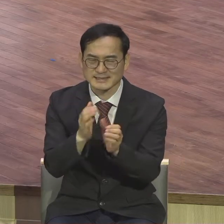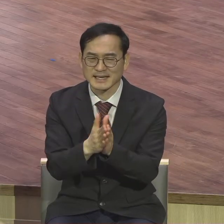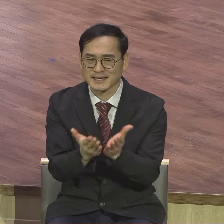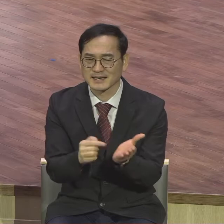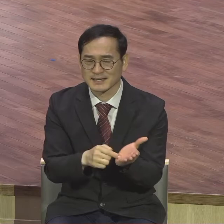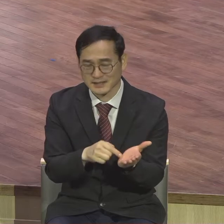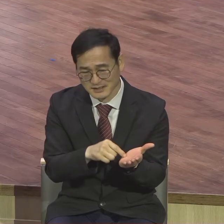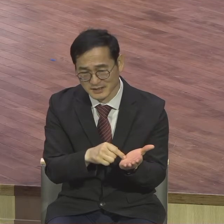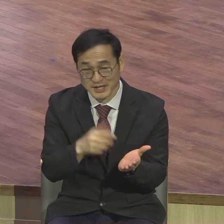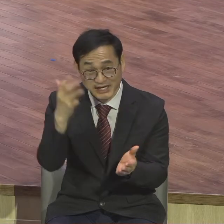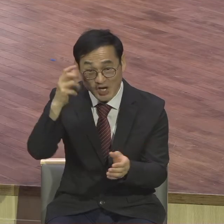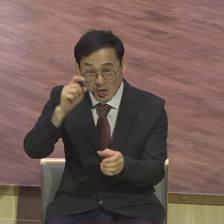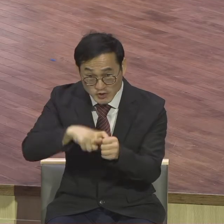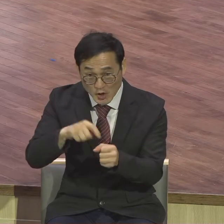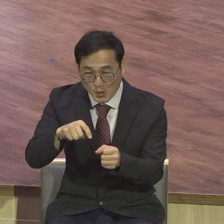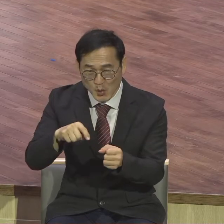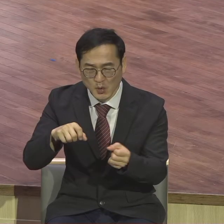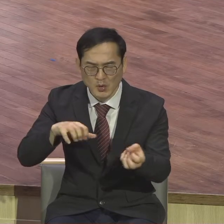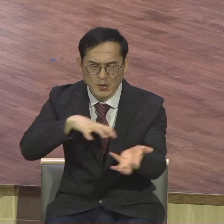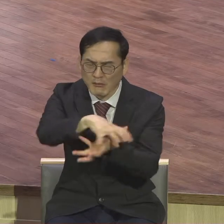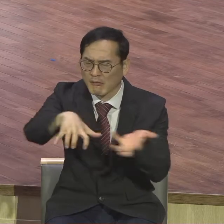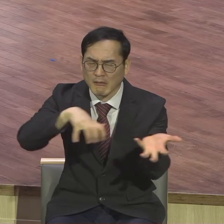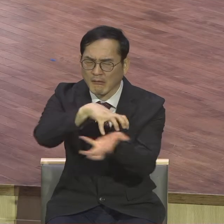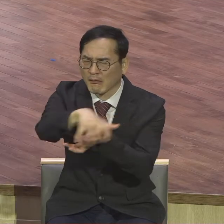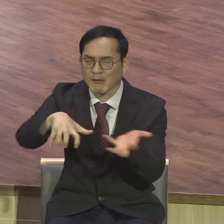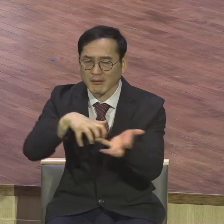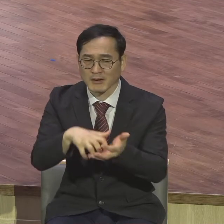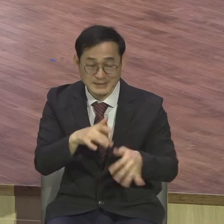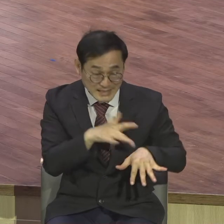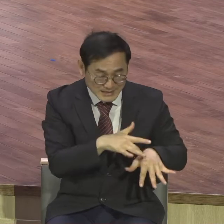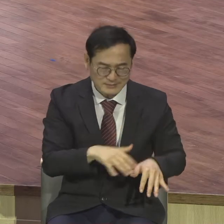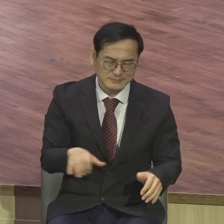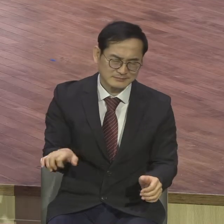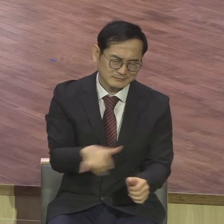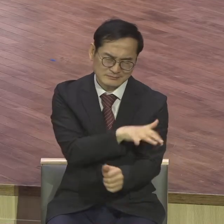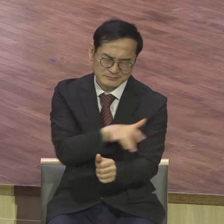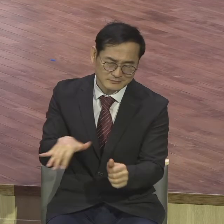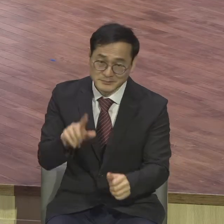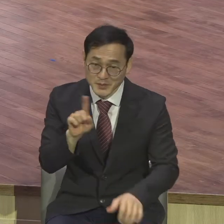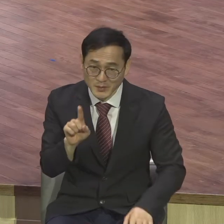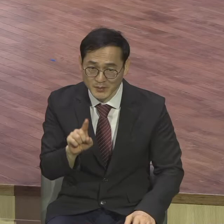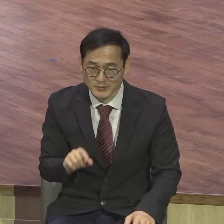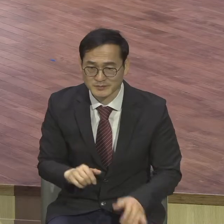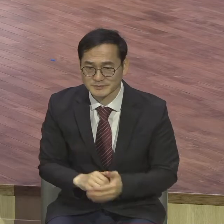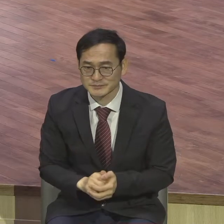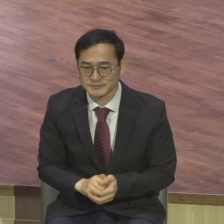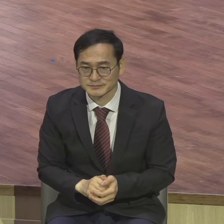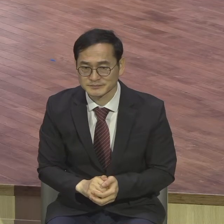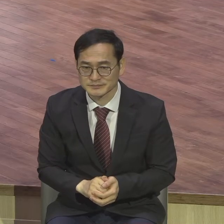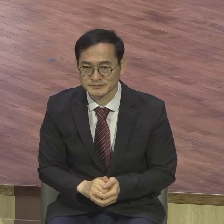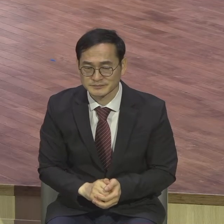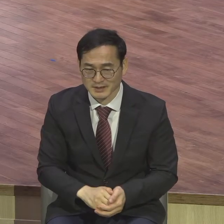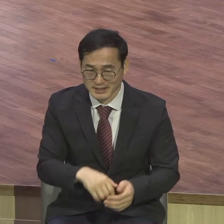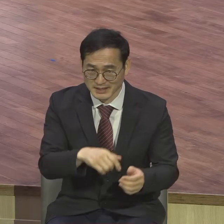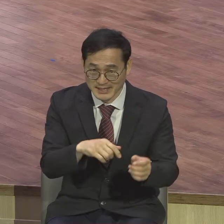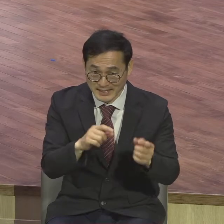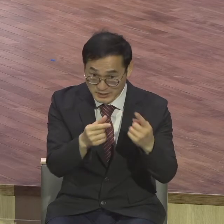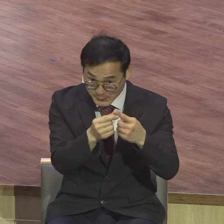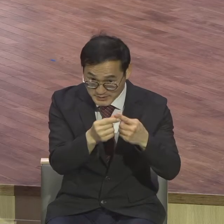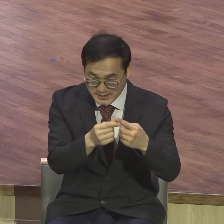즐겨 쓰는 그것이 뭔지 술책이 있으냐. 그 술책이 뭐냐. 하나는 핍박이고 하나는